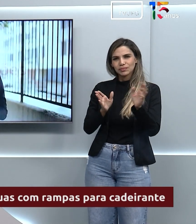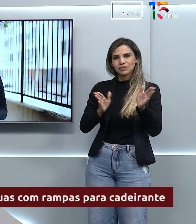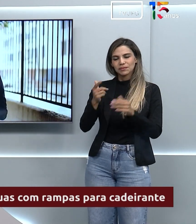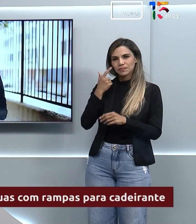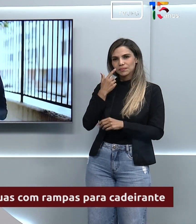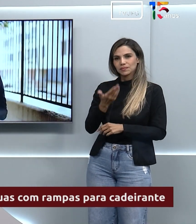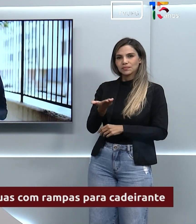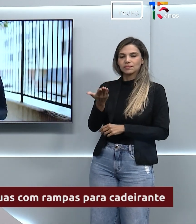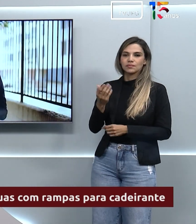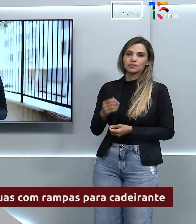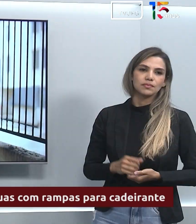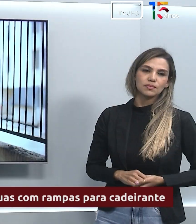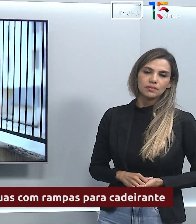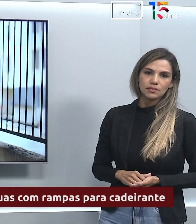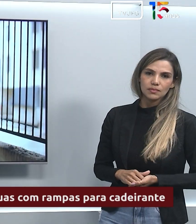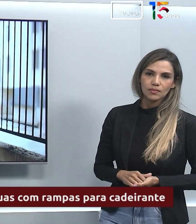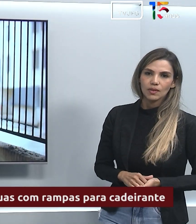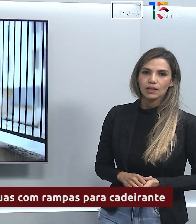agora.